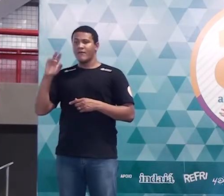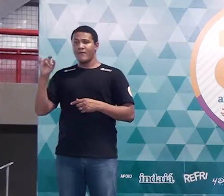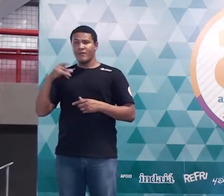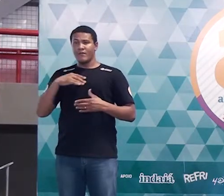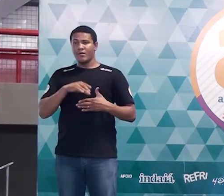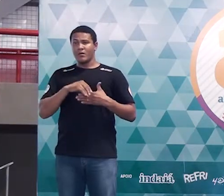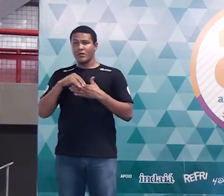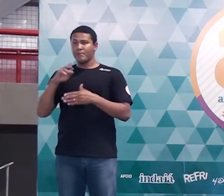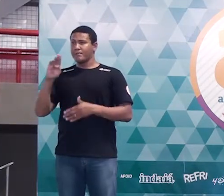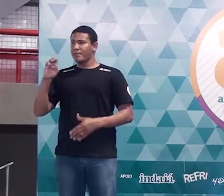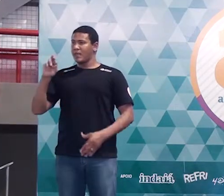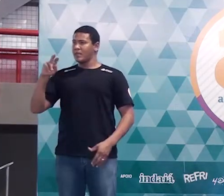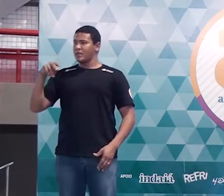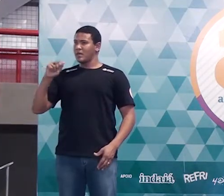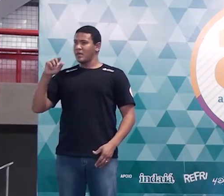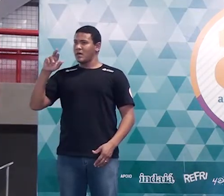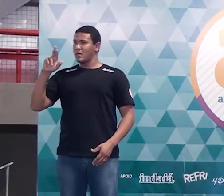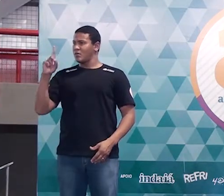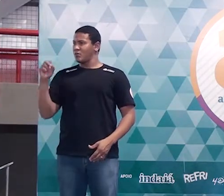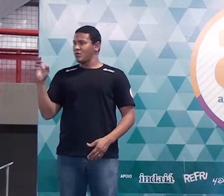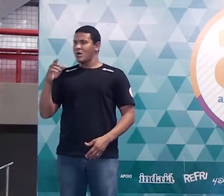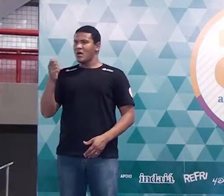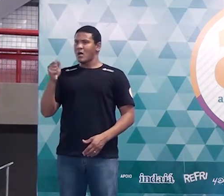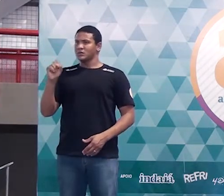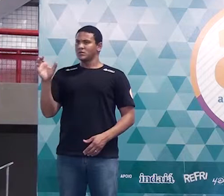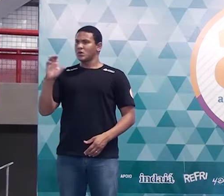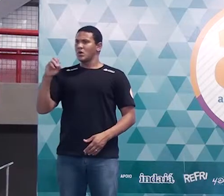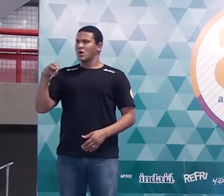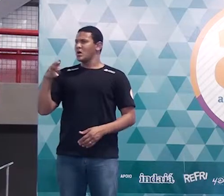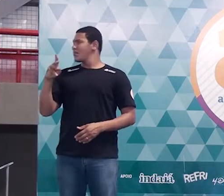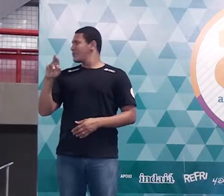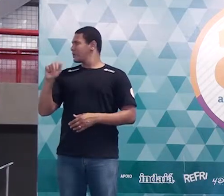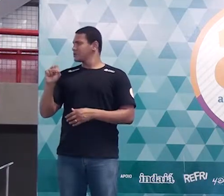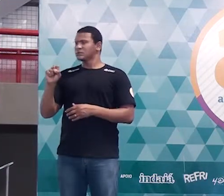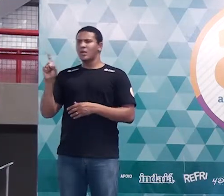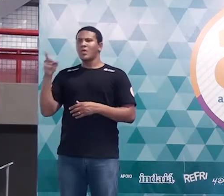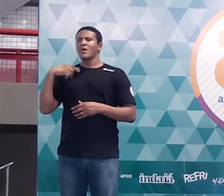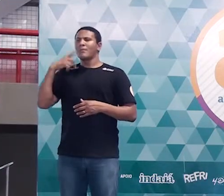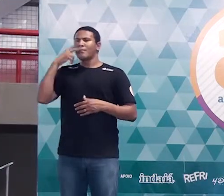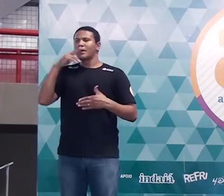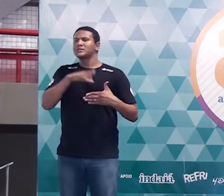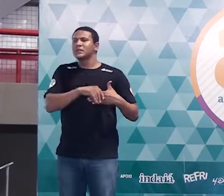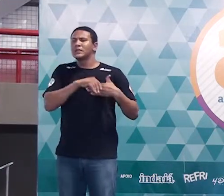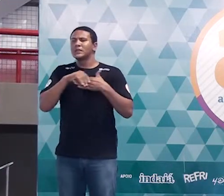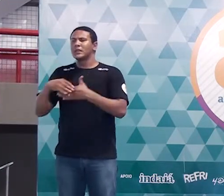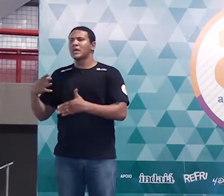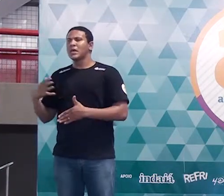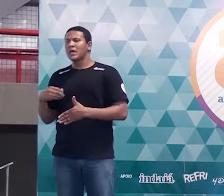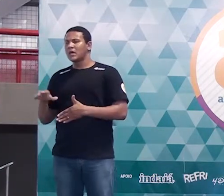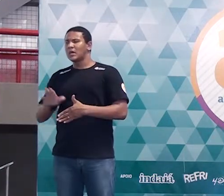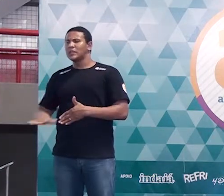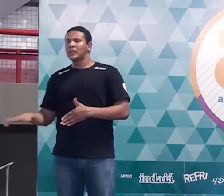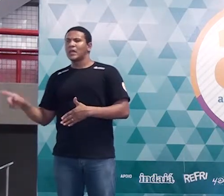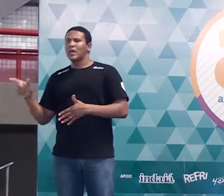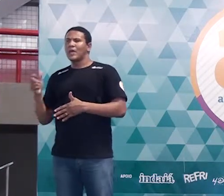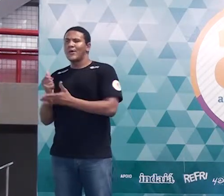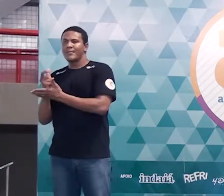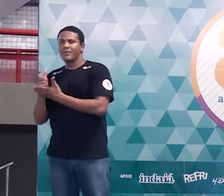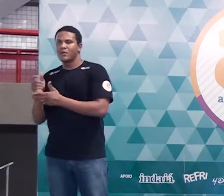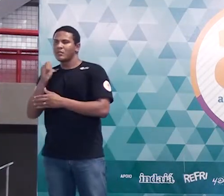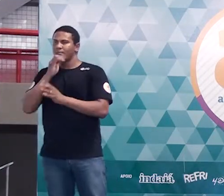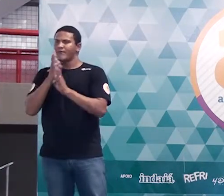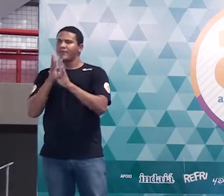às compras. Mas aí só sabe, esse linguajar de Portugal, só sabe quem está lá. Por exemplo,